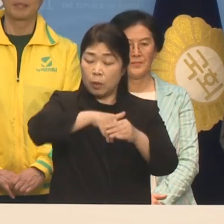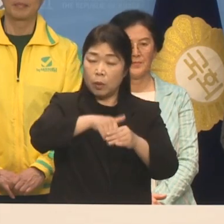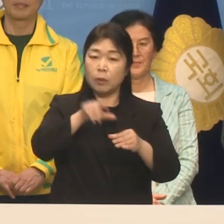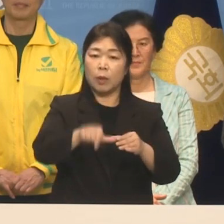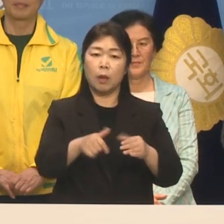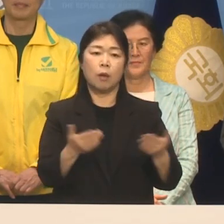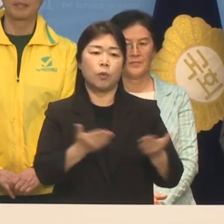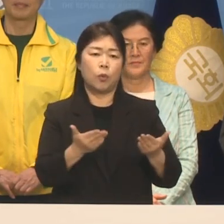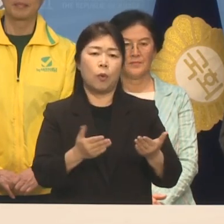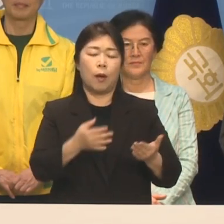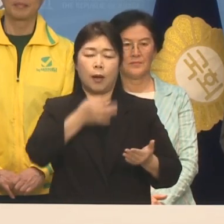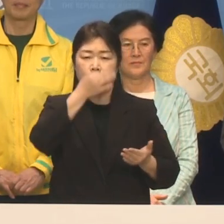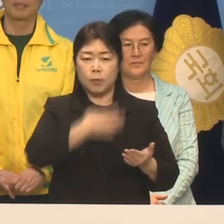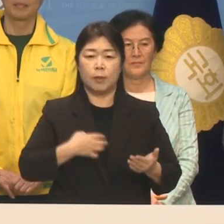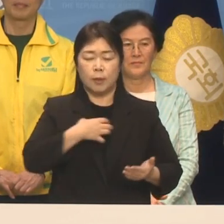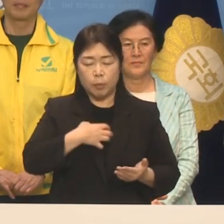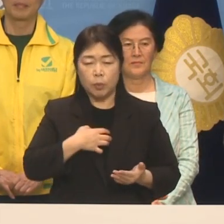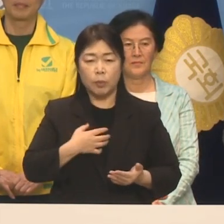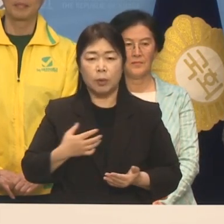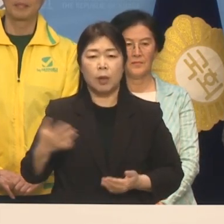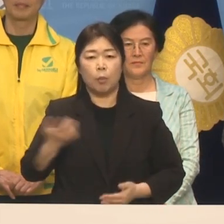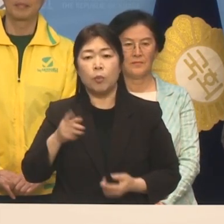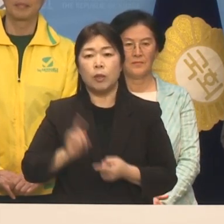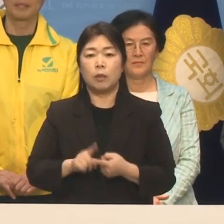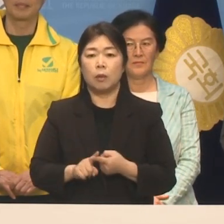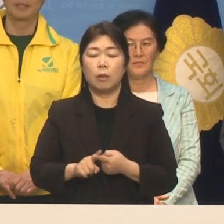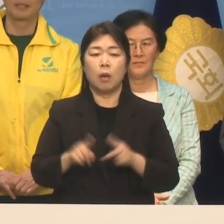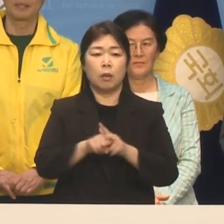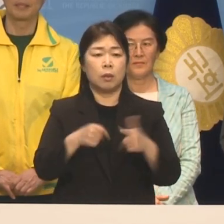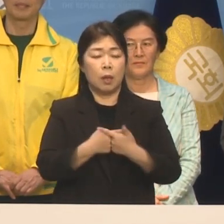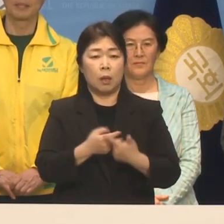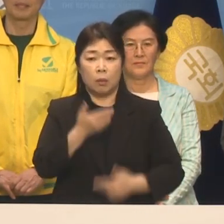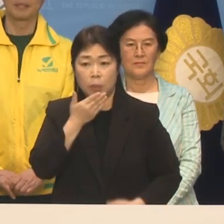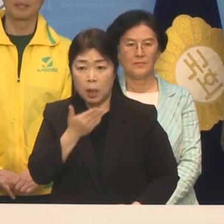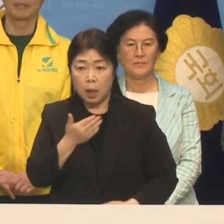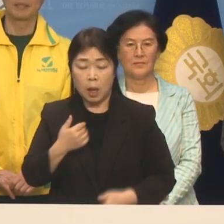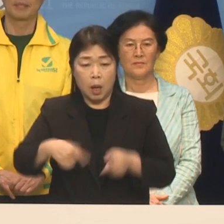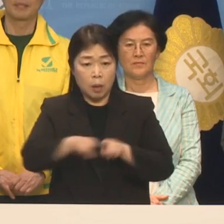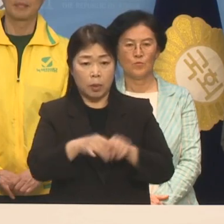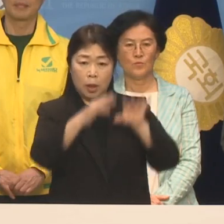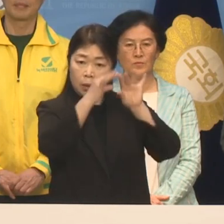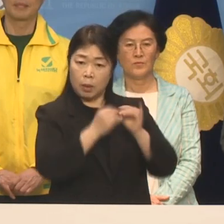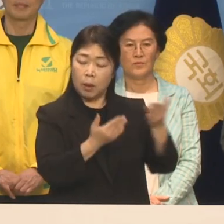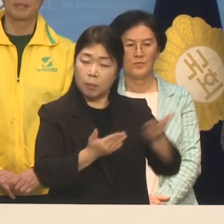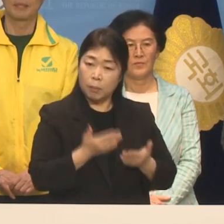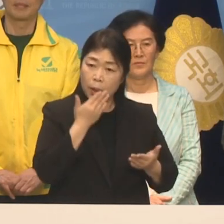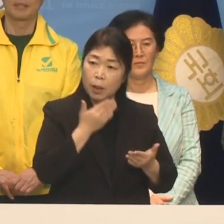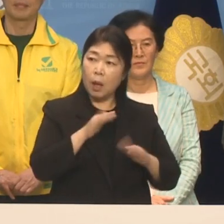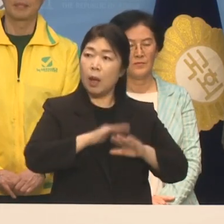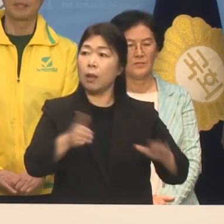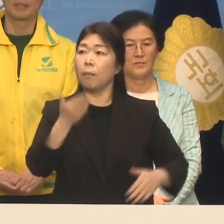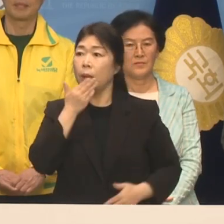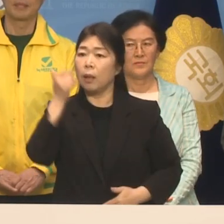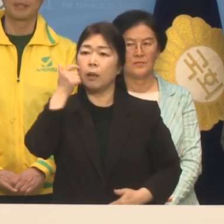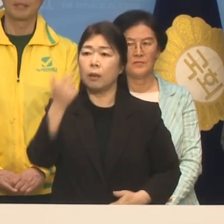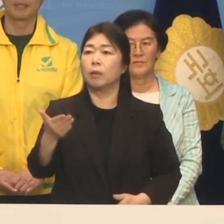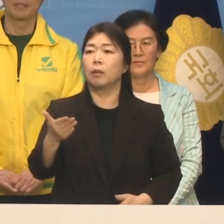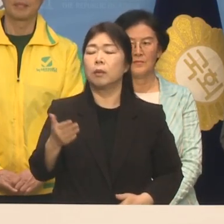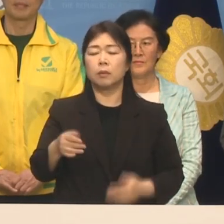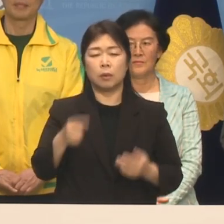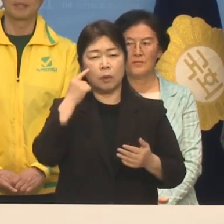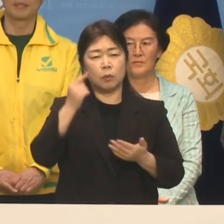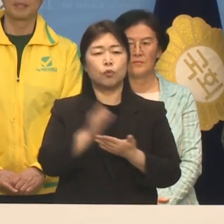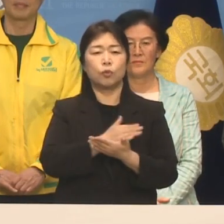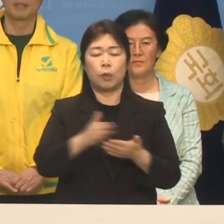이런 노동의 아픔을 누가 이해하고 누가 함께하고 누가 해결할 수 있는가를 가려내는